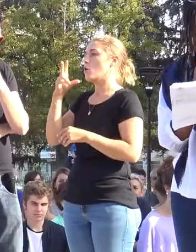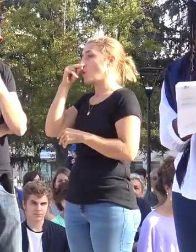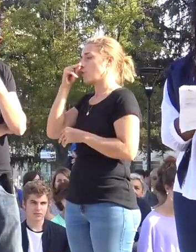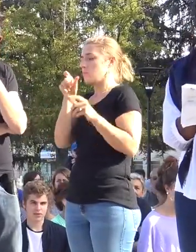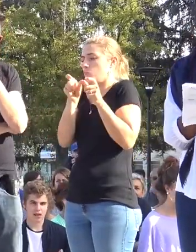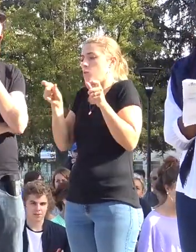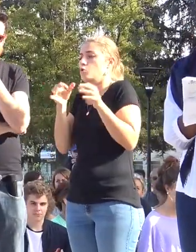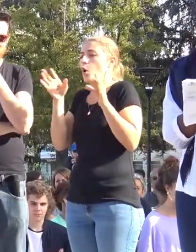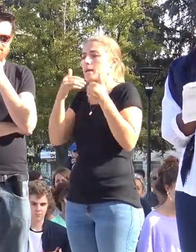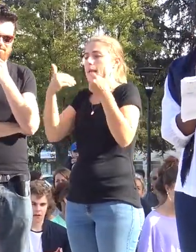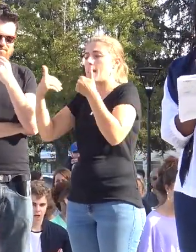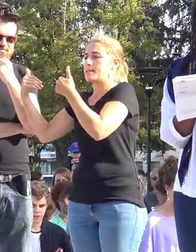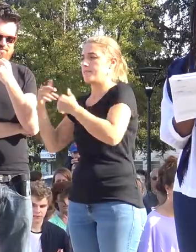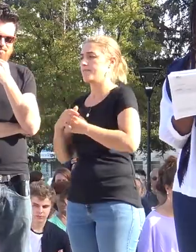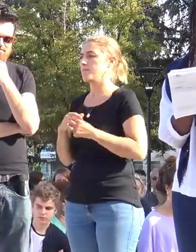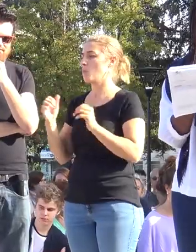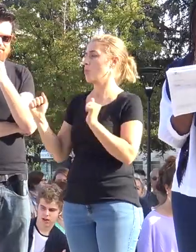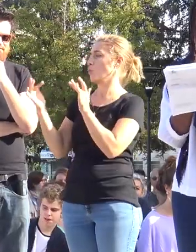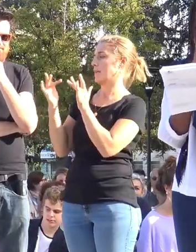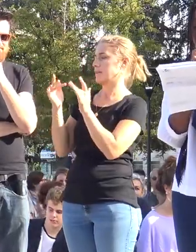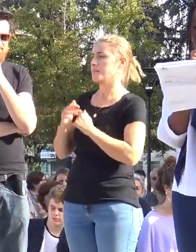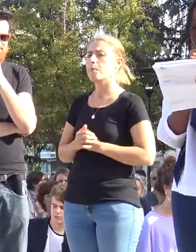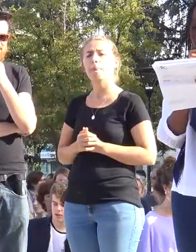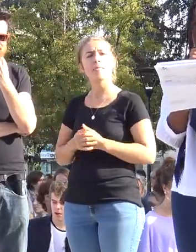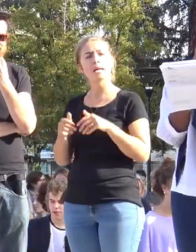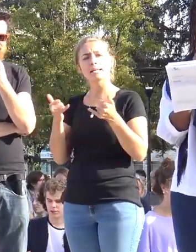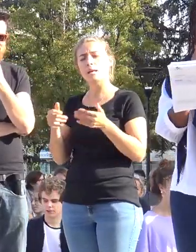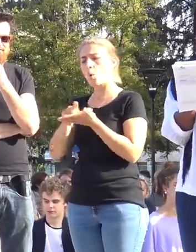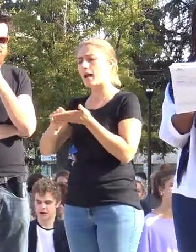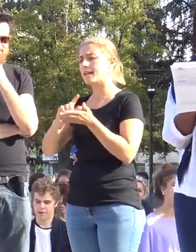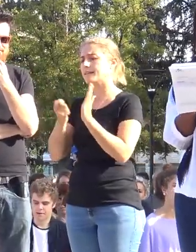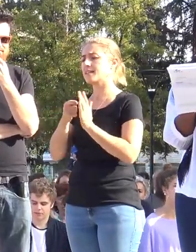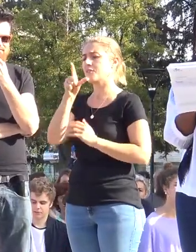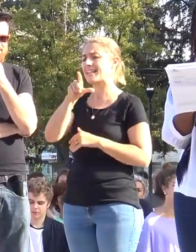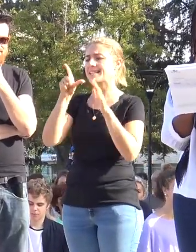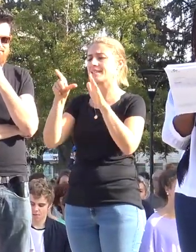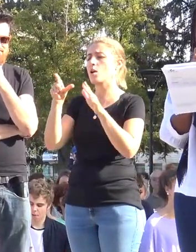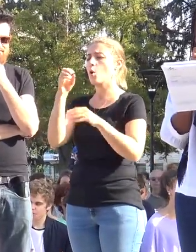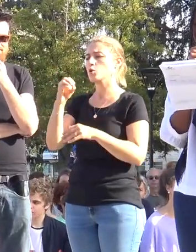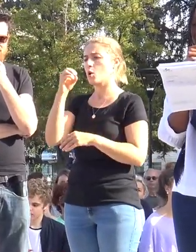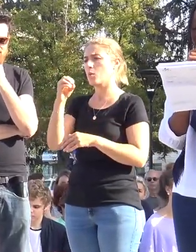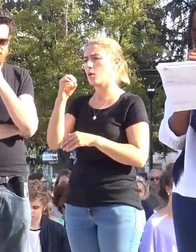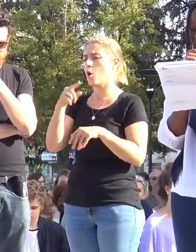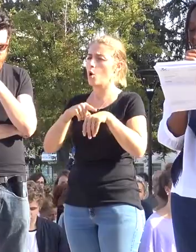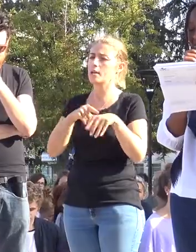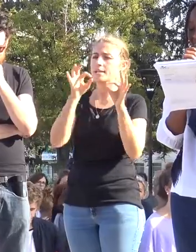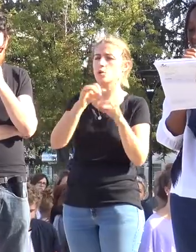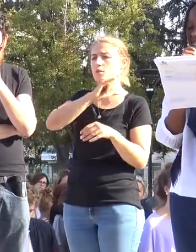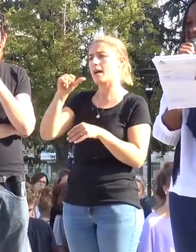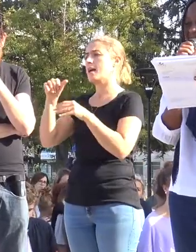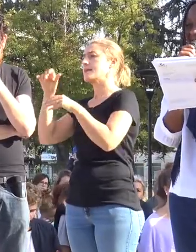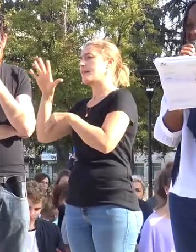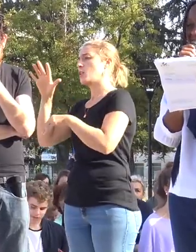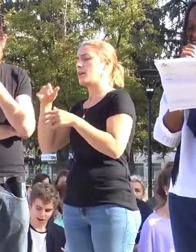attaché. Au niveau local, vous pouvez dès maintenant prendre rendez-vous le samedi 27 octobre, de 10h à 17h, salle de